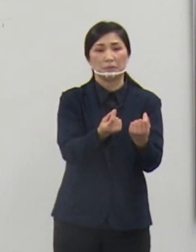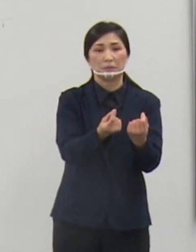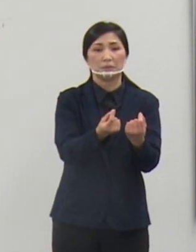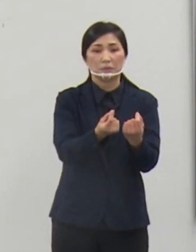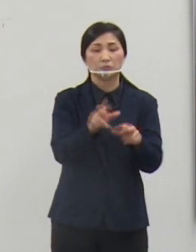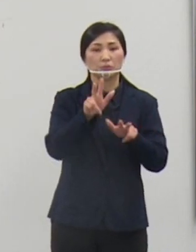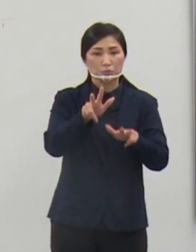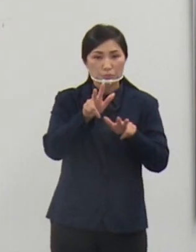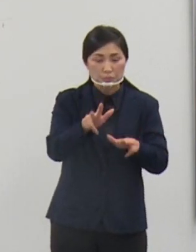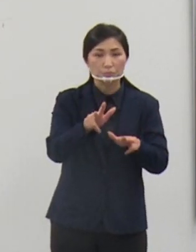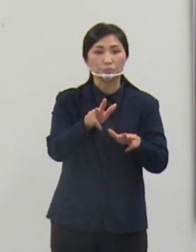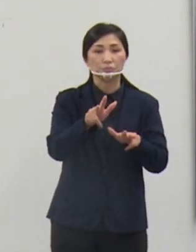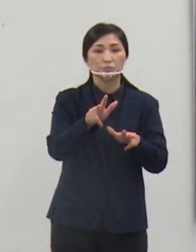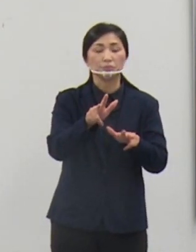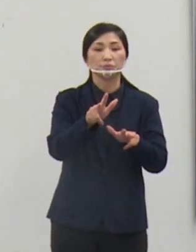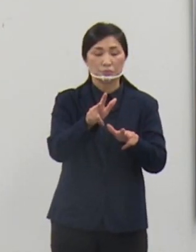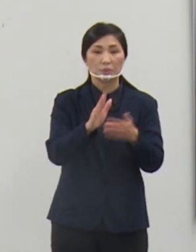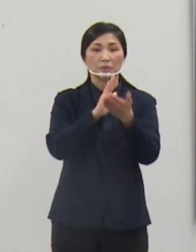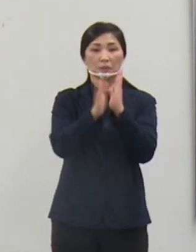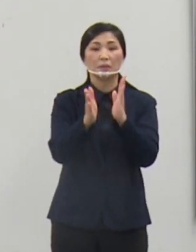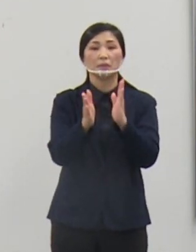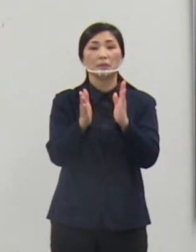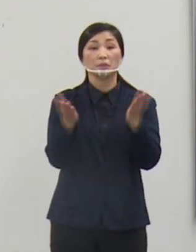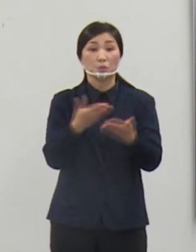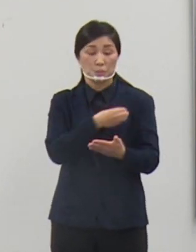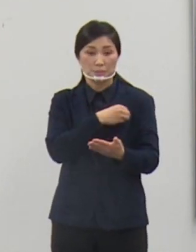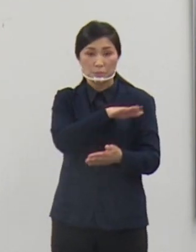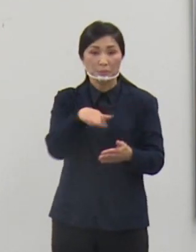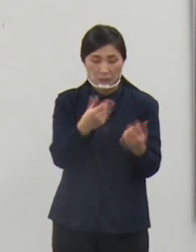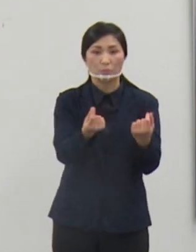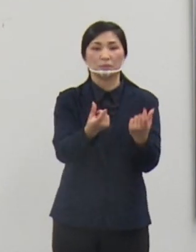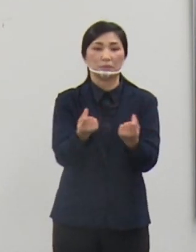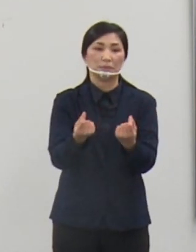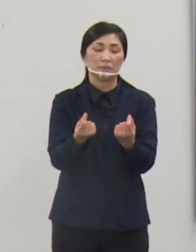数時間の制限についてはしないことといたします。